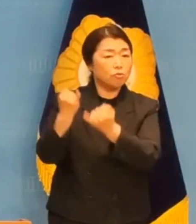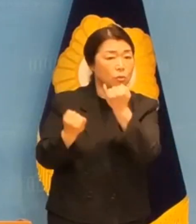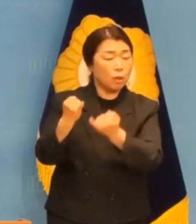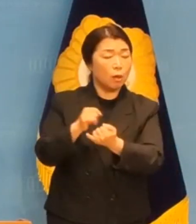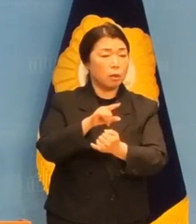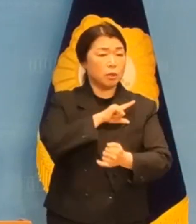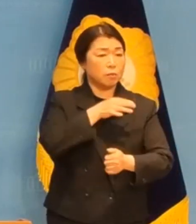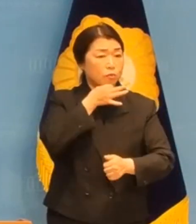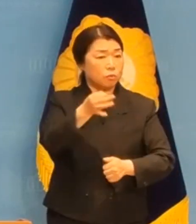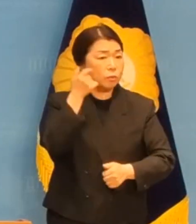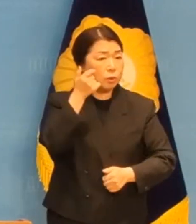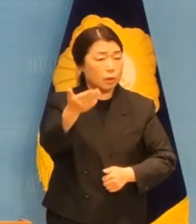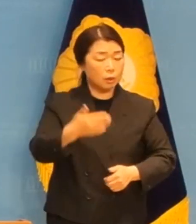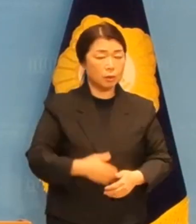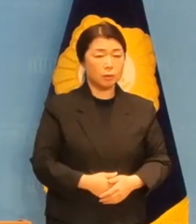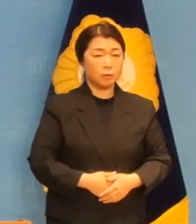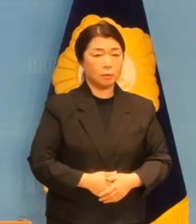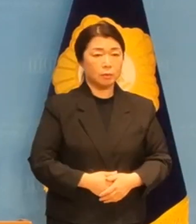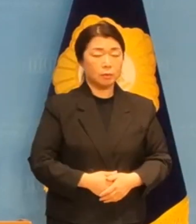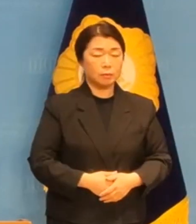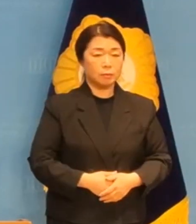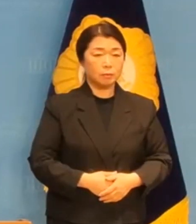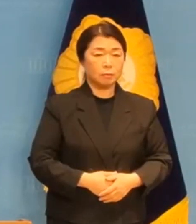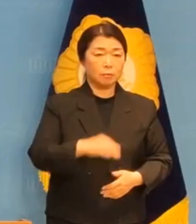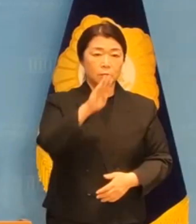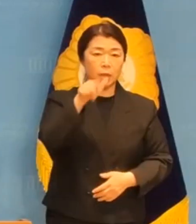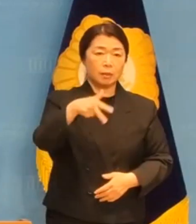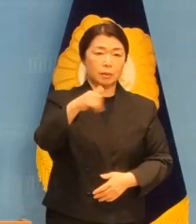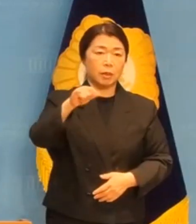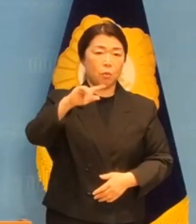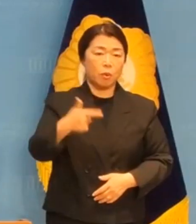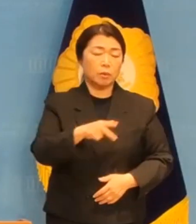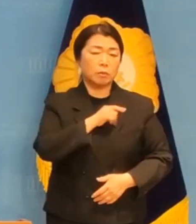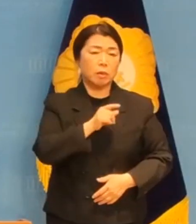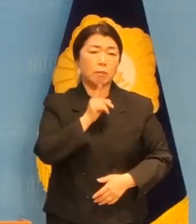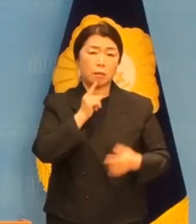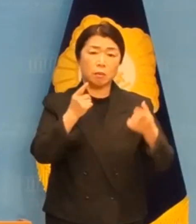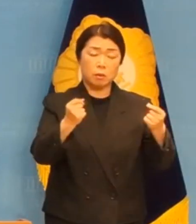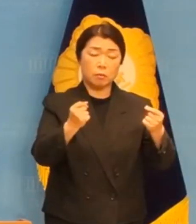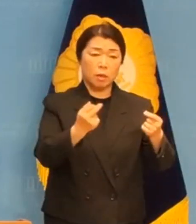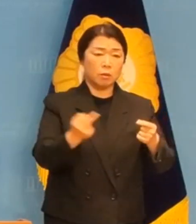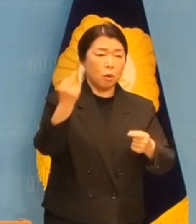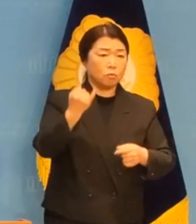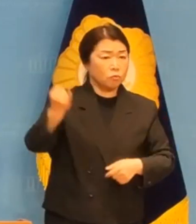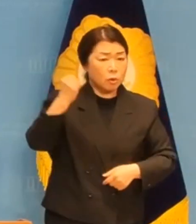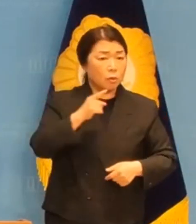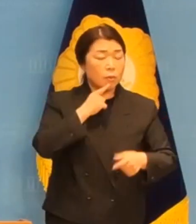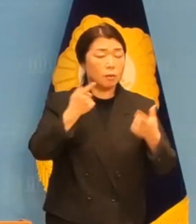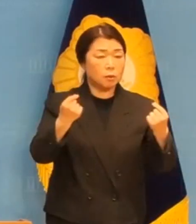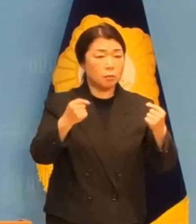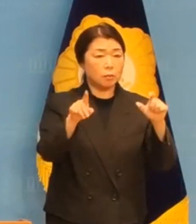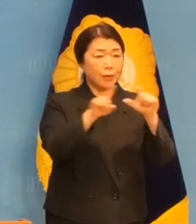박지원 의원이 말하는 민주당의 이른바 형 누나 붕토의 연장선입니까?